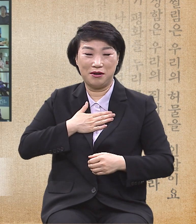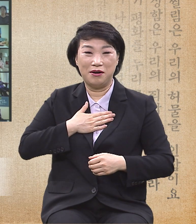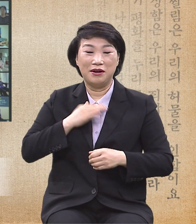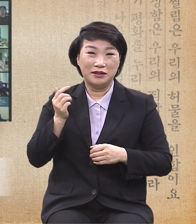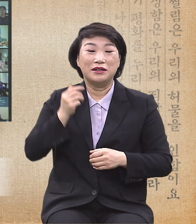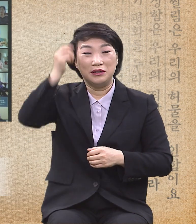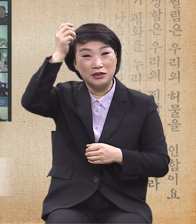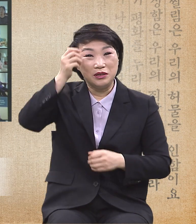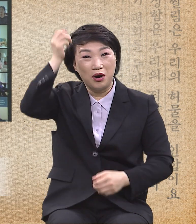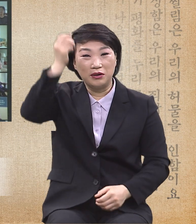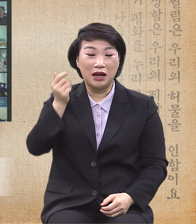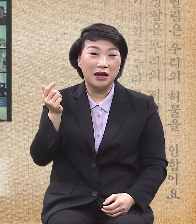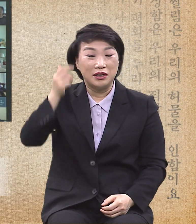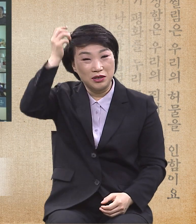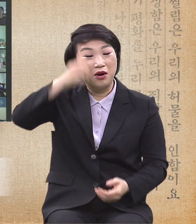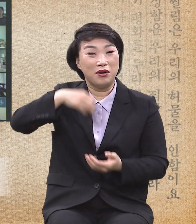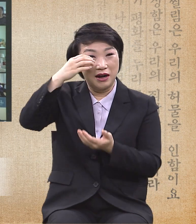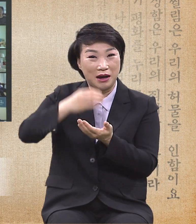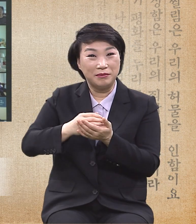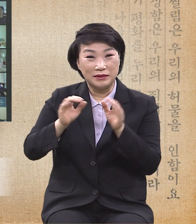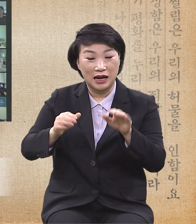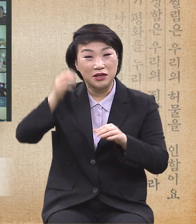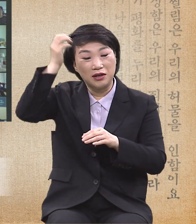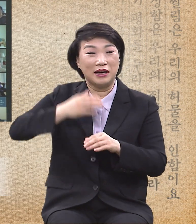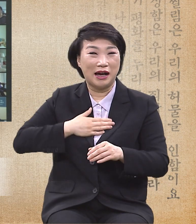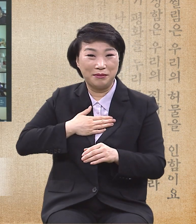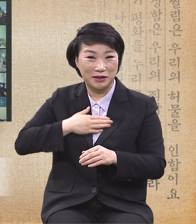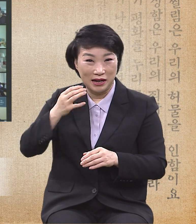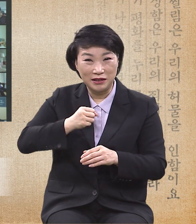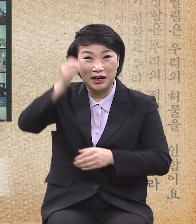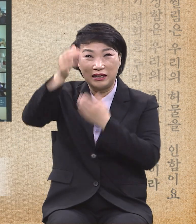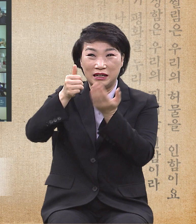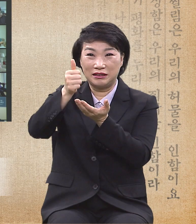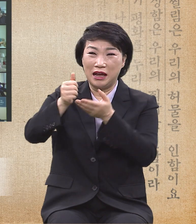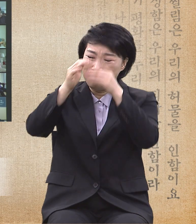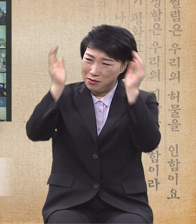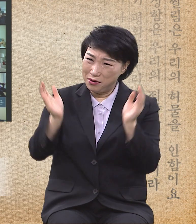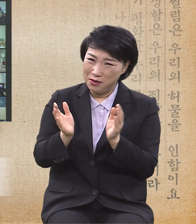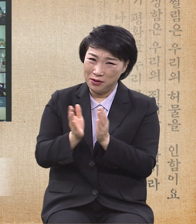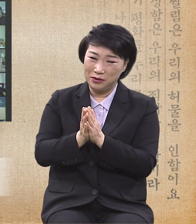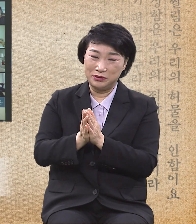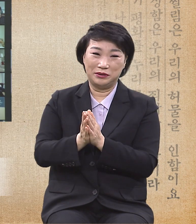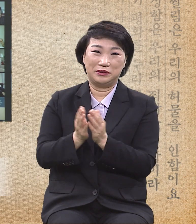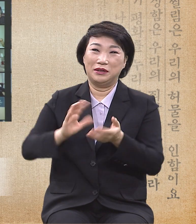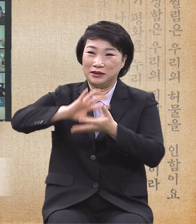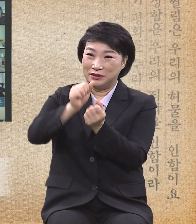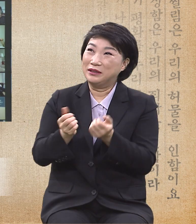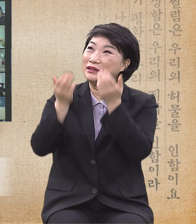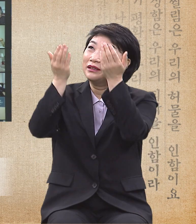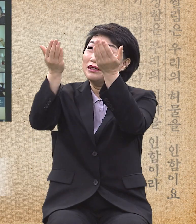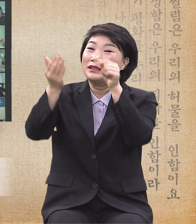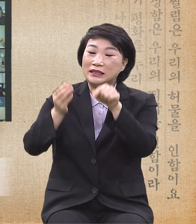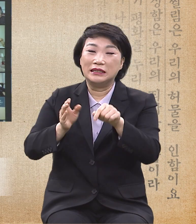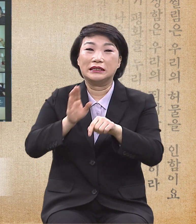영적 영감으로, 영적인 감정으로 하나님께 탁 그렇게 찬양하는